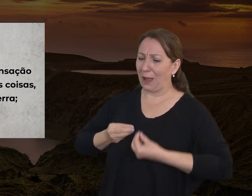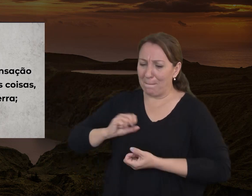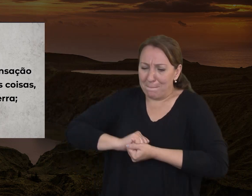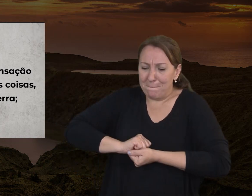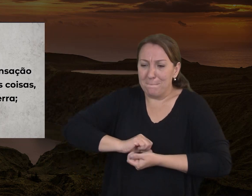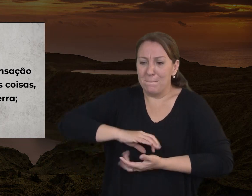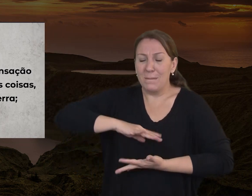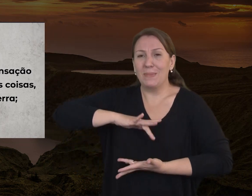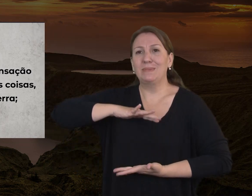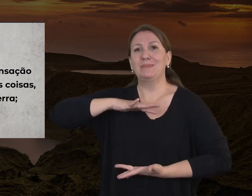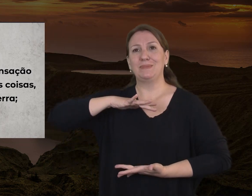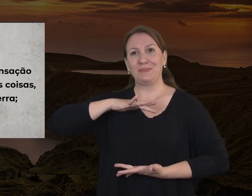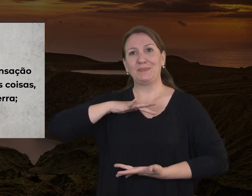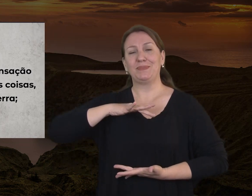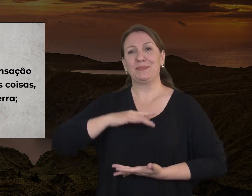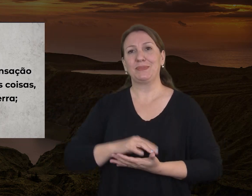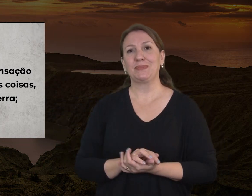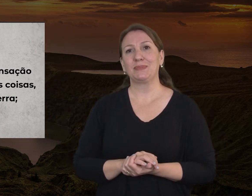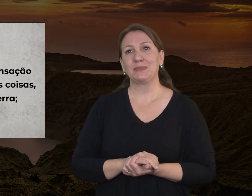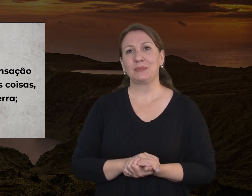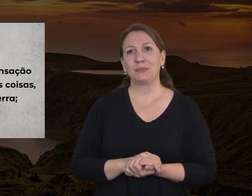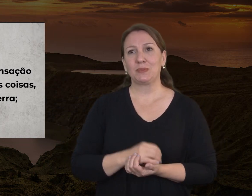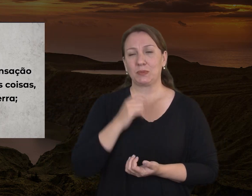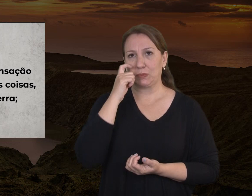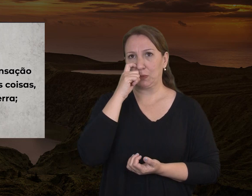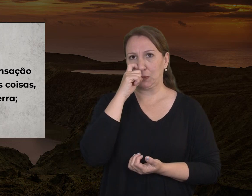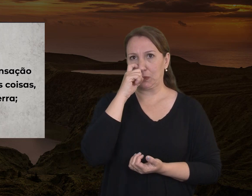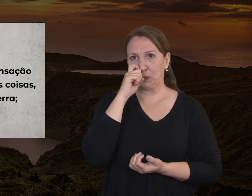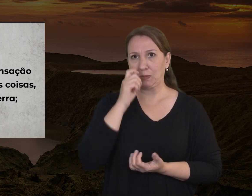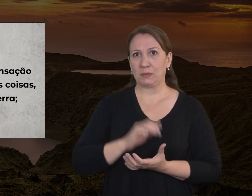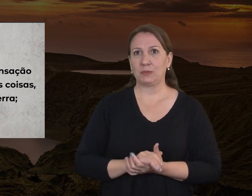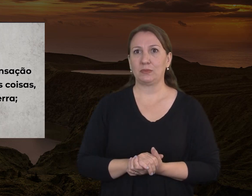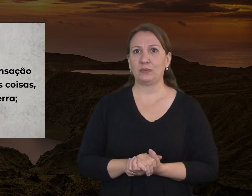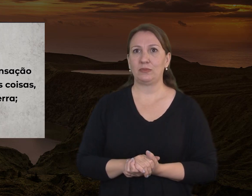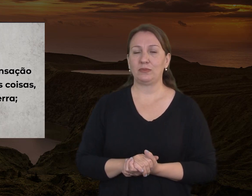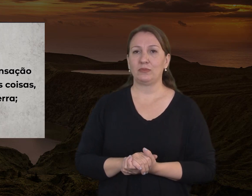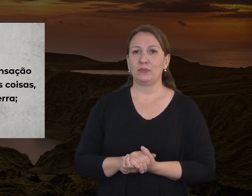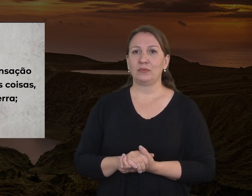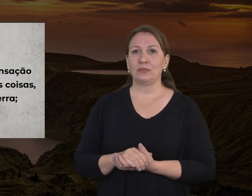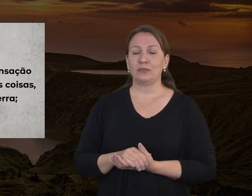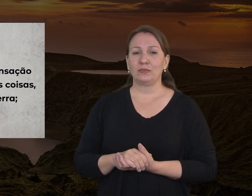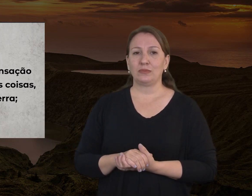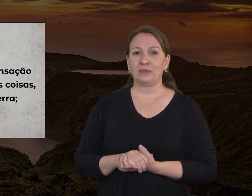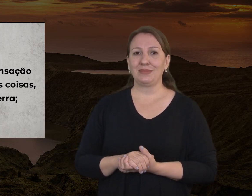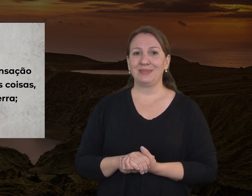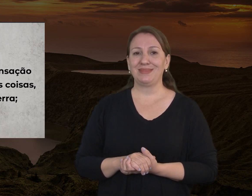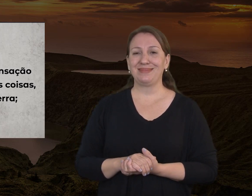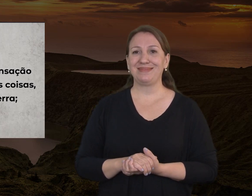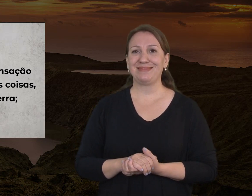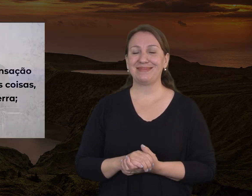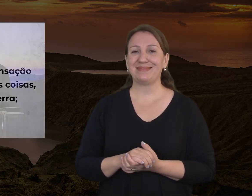palavra dispensação é, em grego, oikonomia.